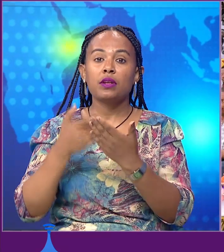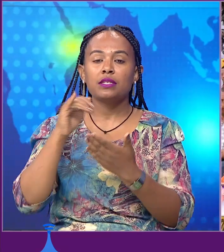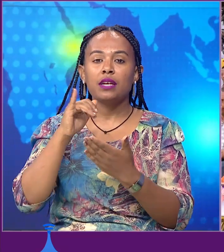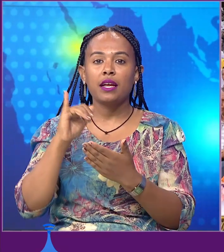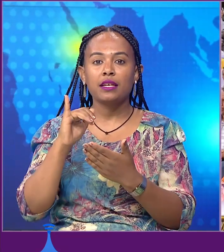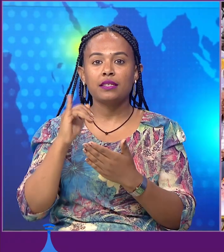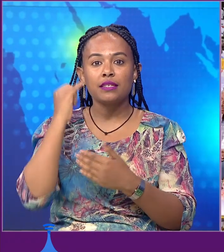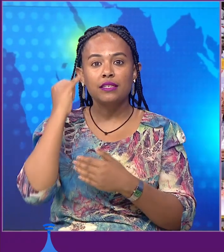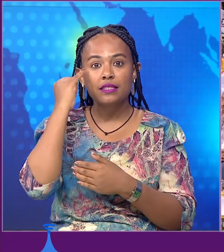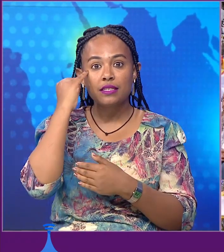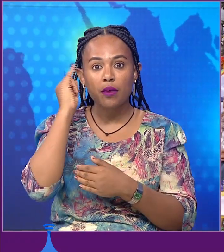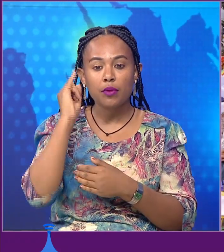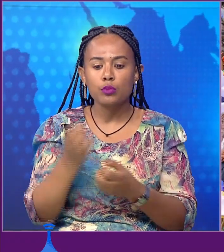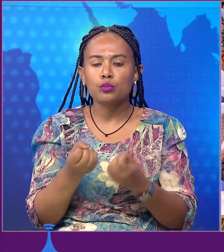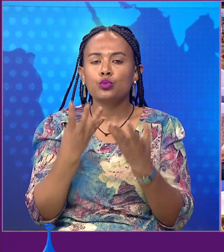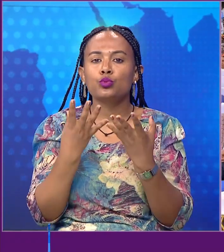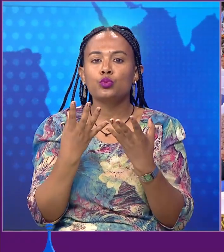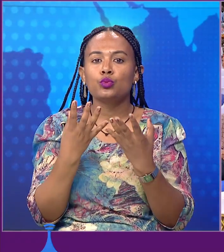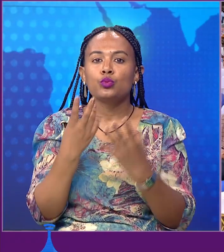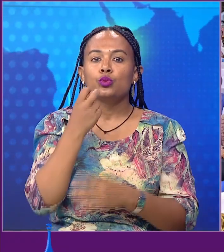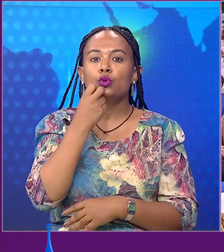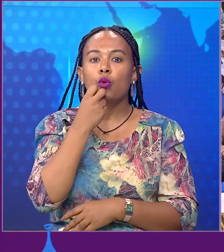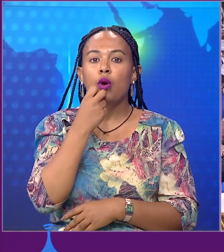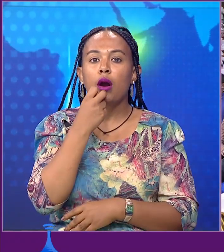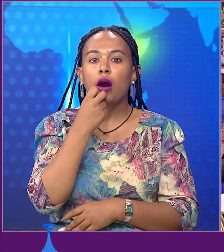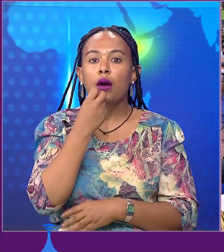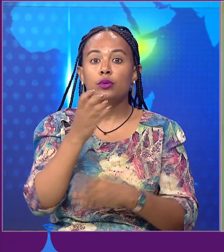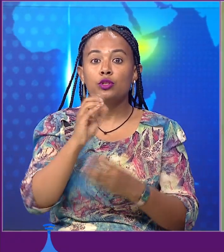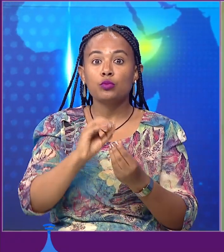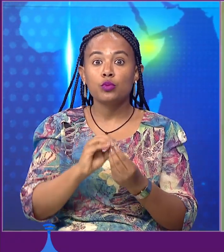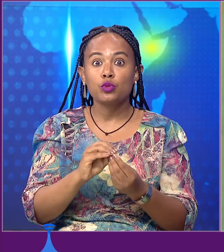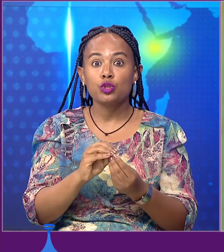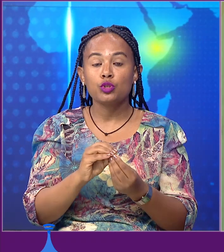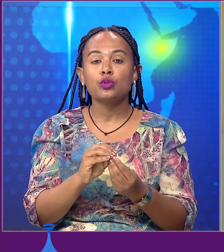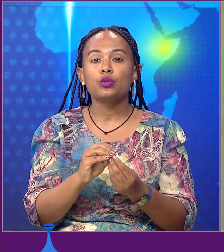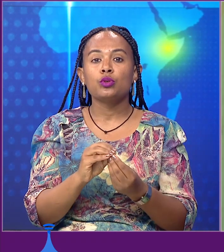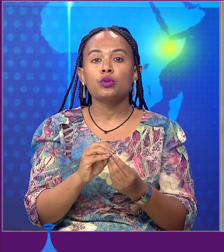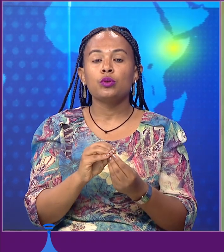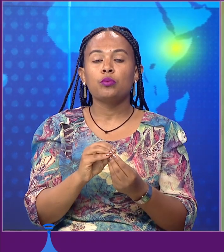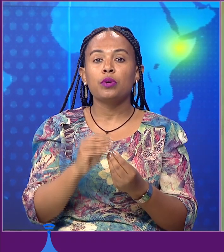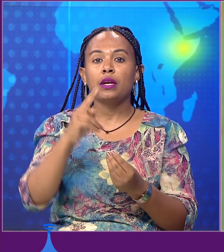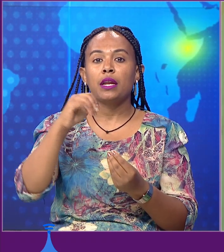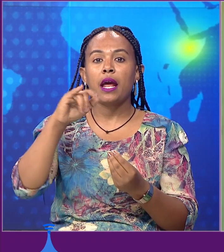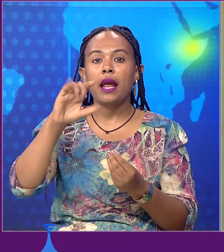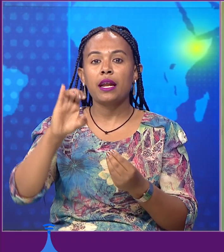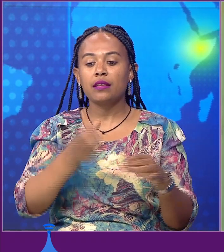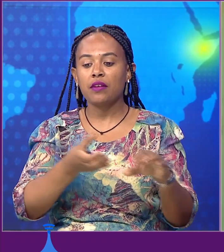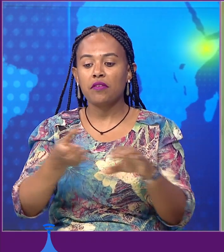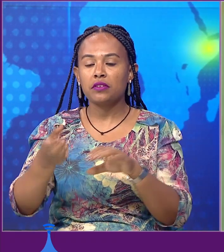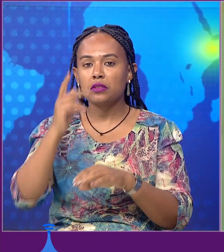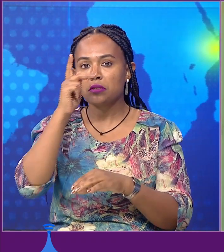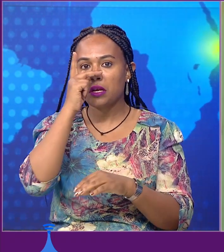እሳቤ ብዙ የውሃ መንጭ ሀገሮች ውሃ ገባይ ሀገሮች በናይል ተፋሰስ